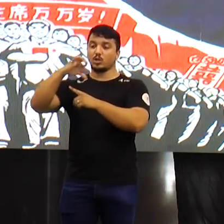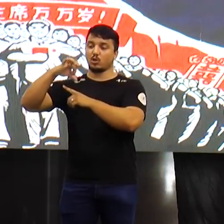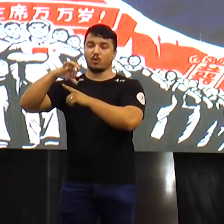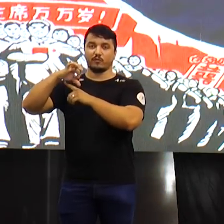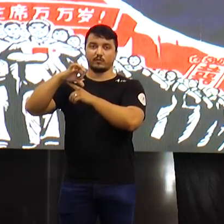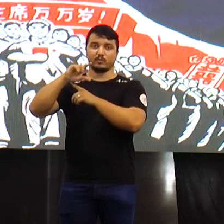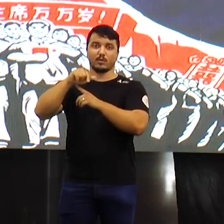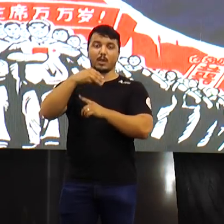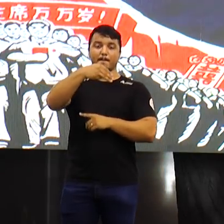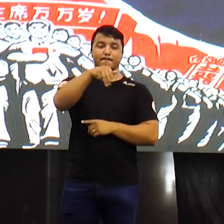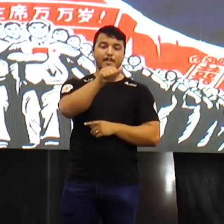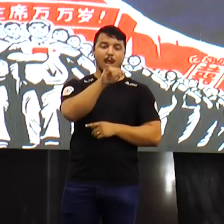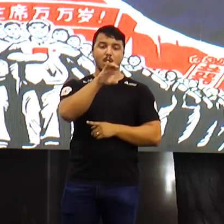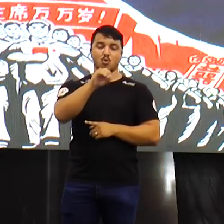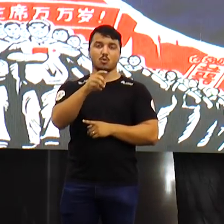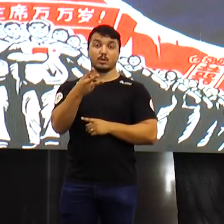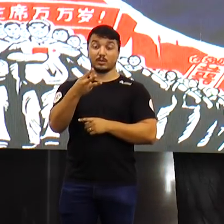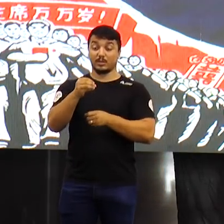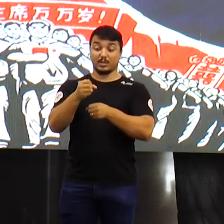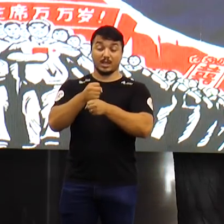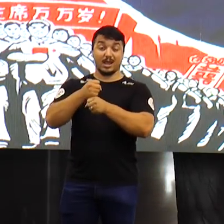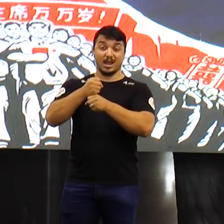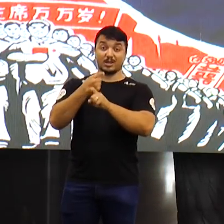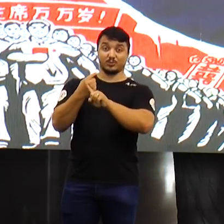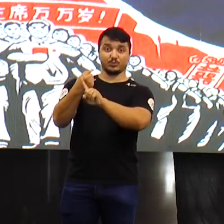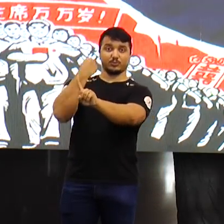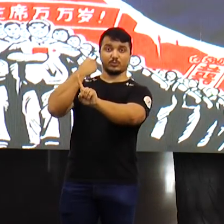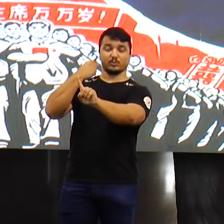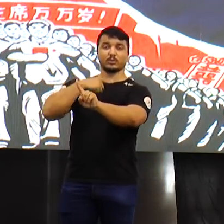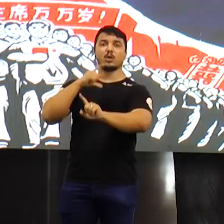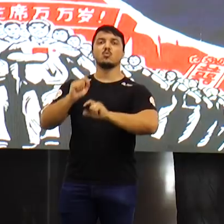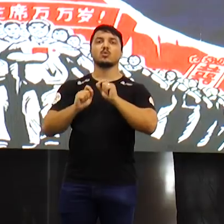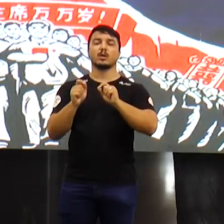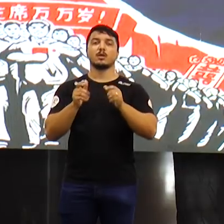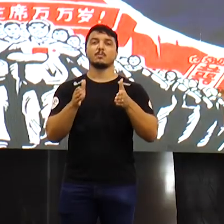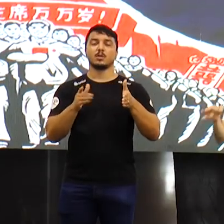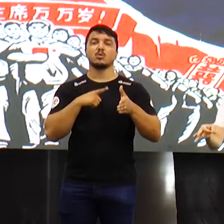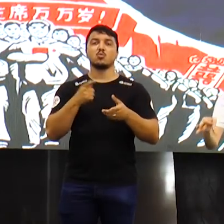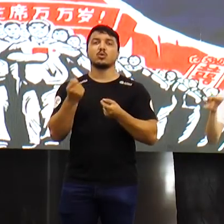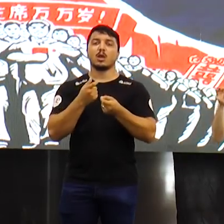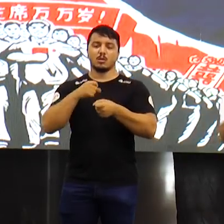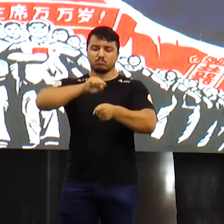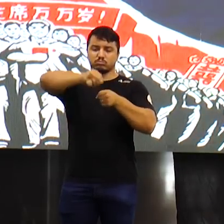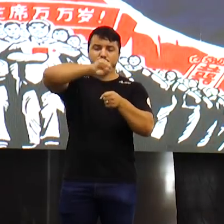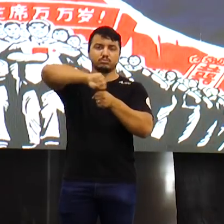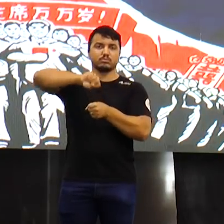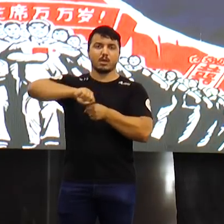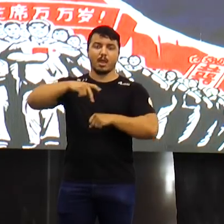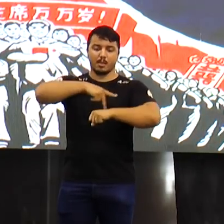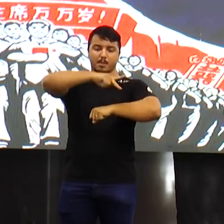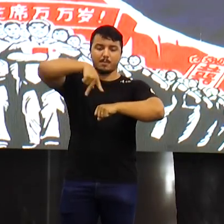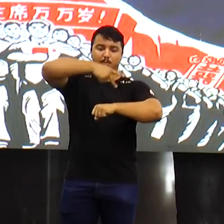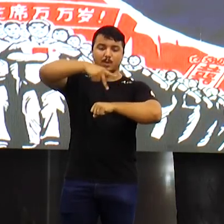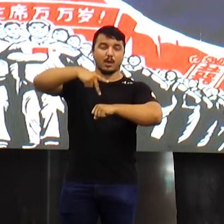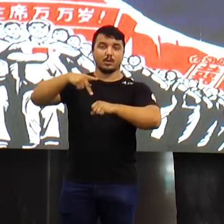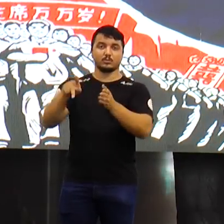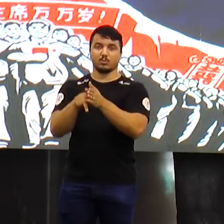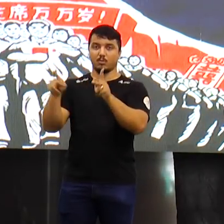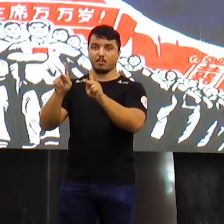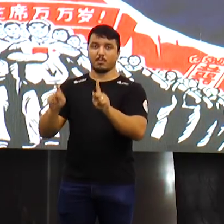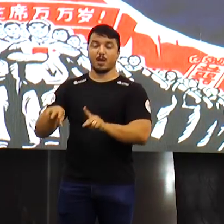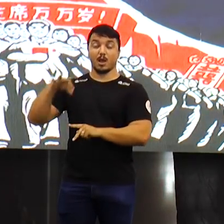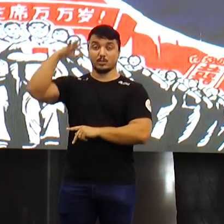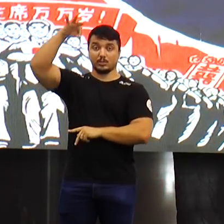1989, há 30 anos atrás, nós tivemos um massacre na Praça da Paz